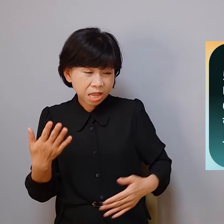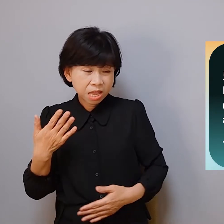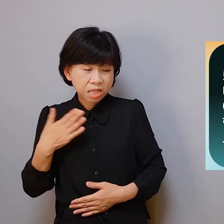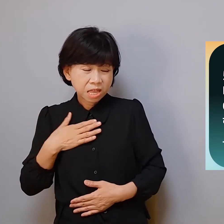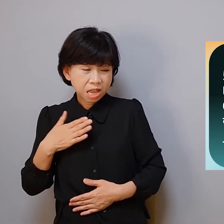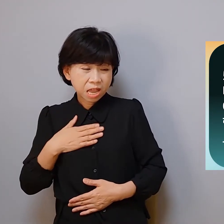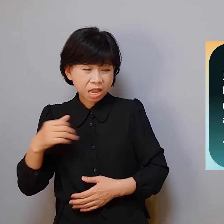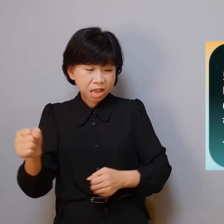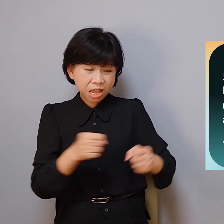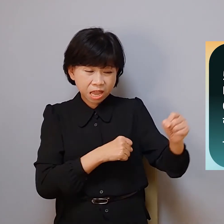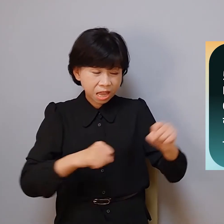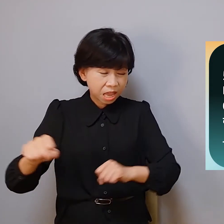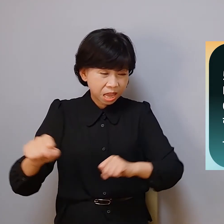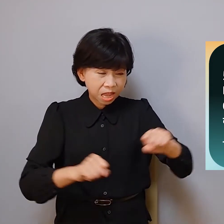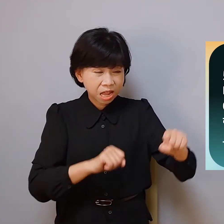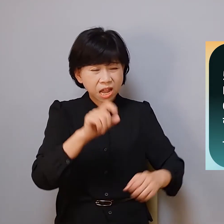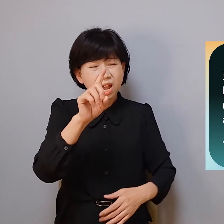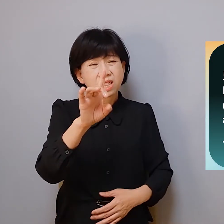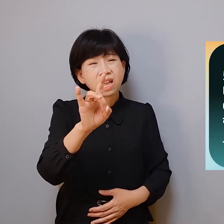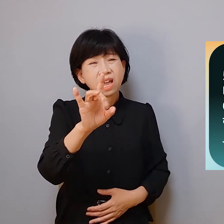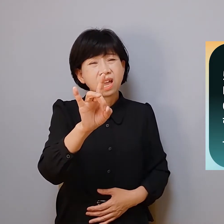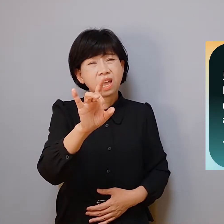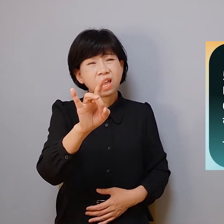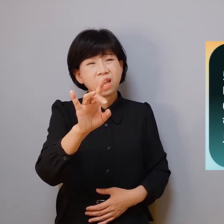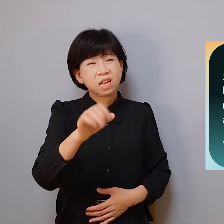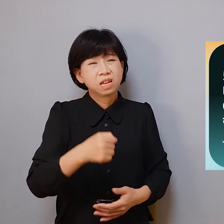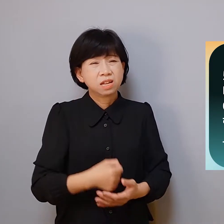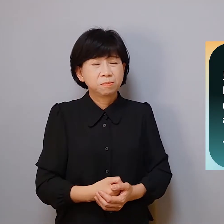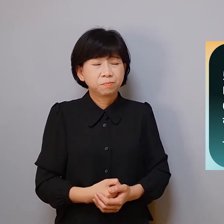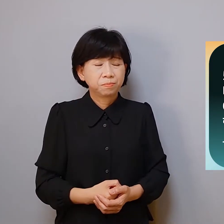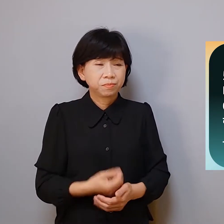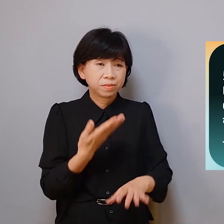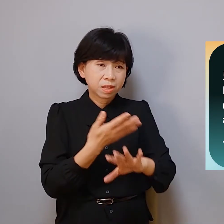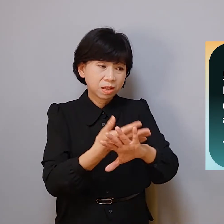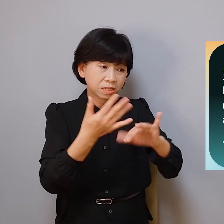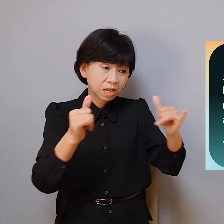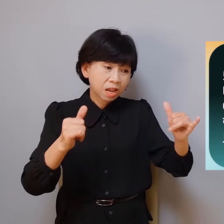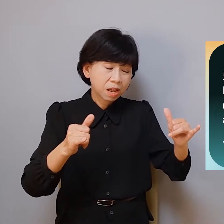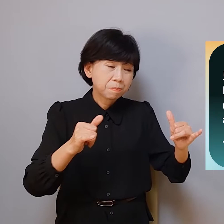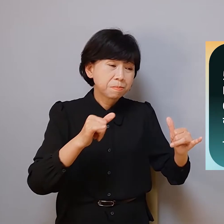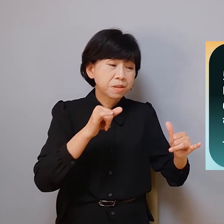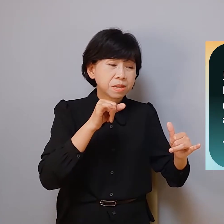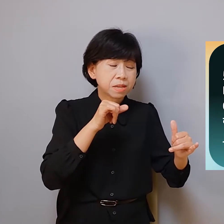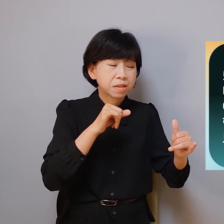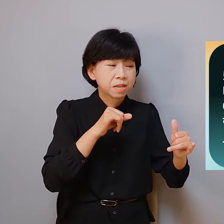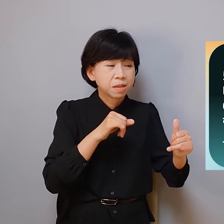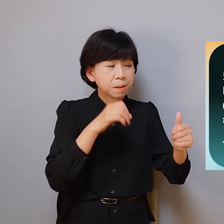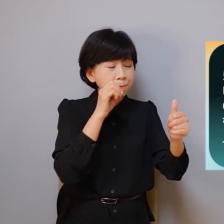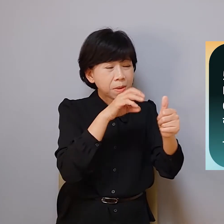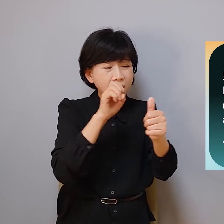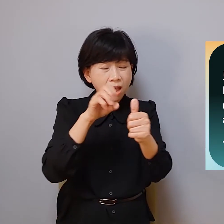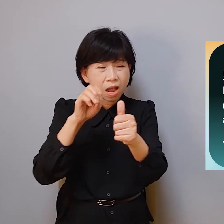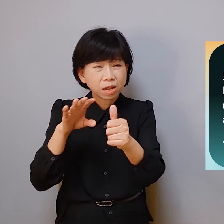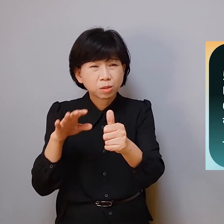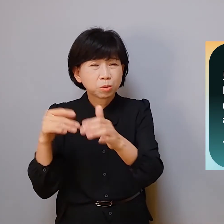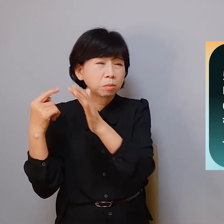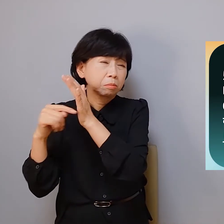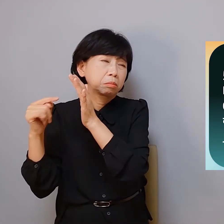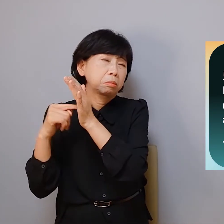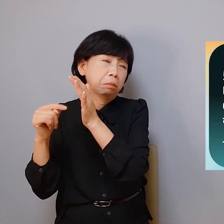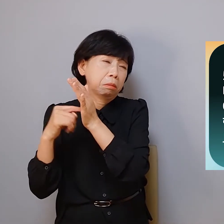누가 너희에게 말할지라도 너희가 믿지 아니하리라. 여러분 지금 하박국